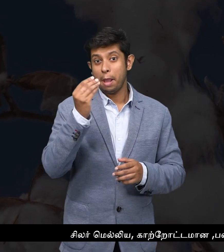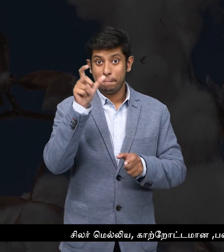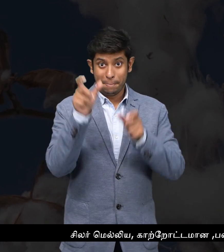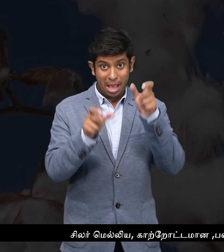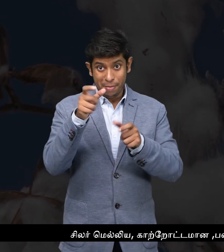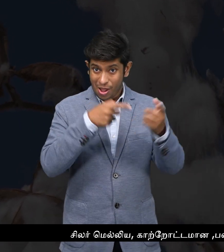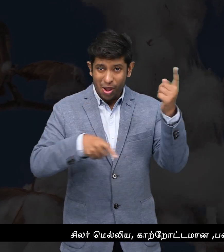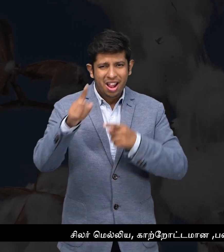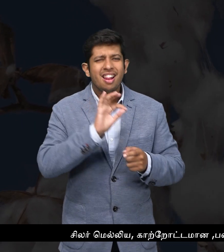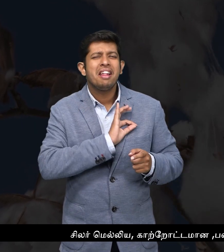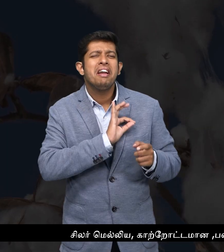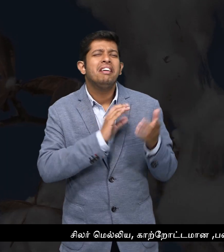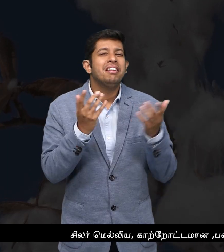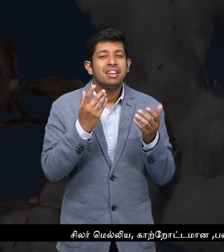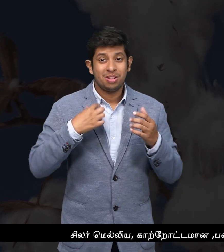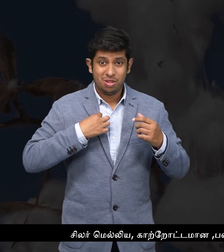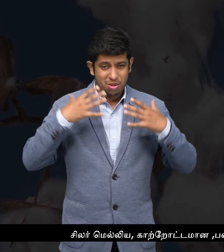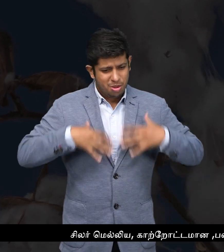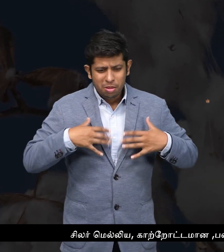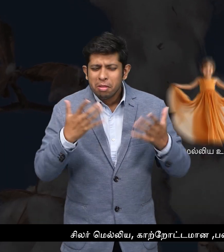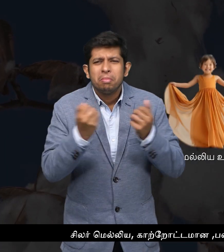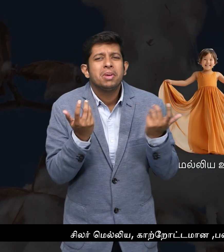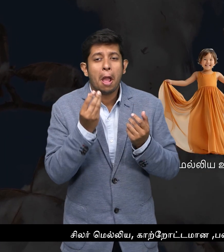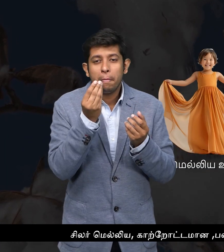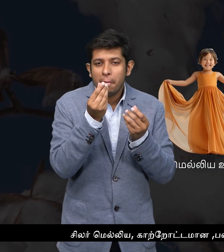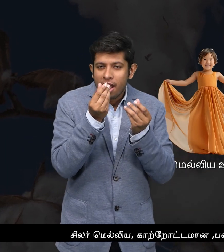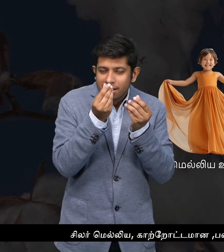சிலர் மெல்லிய, காற்றோட்டமான,